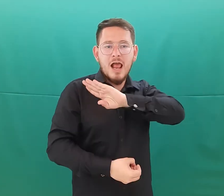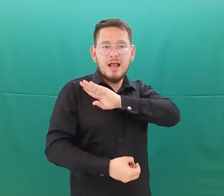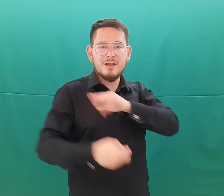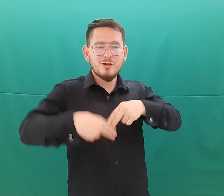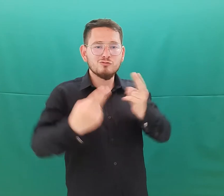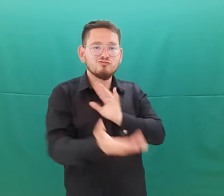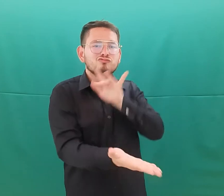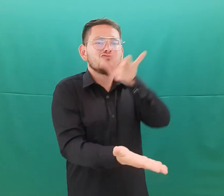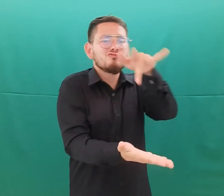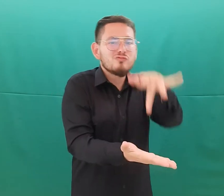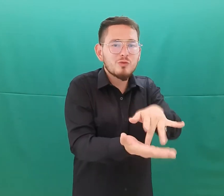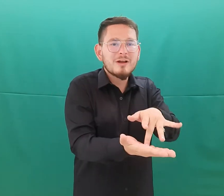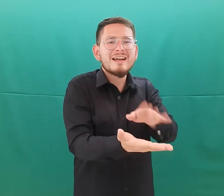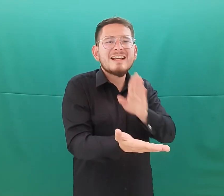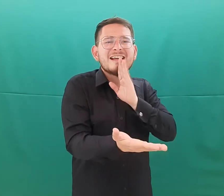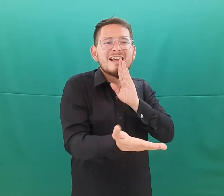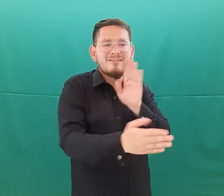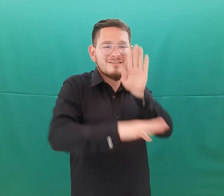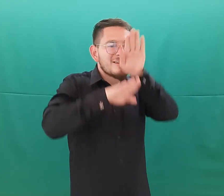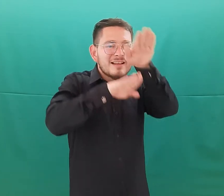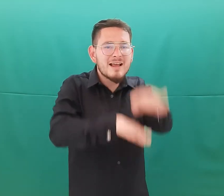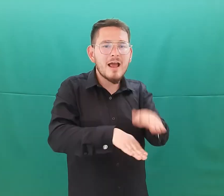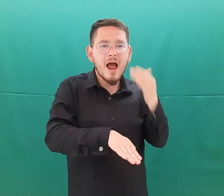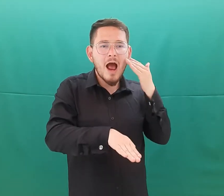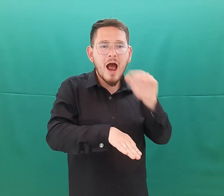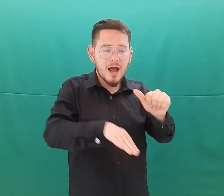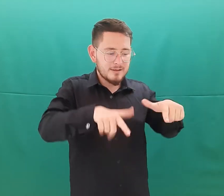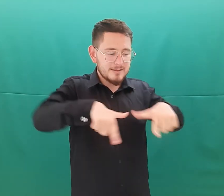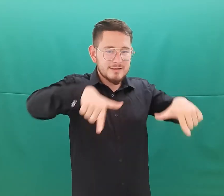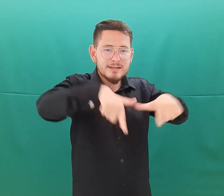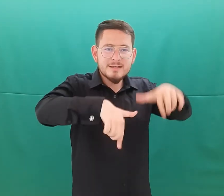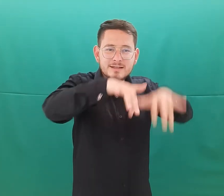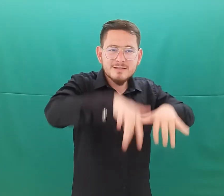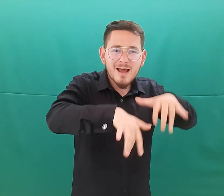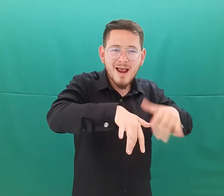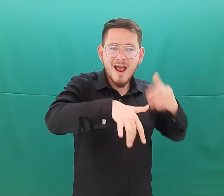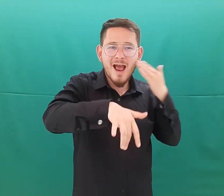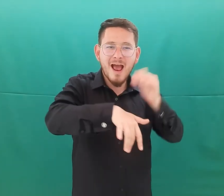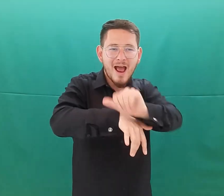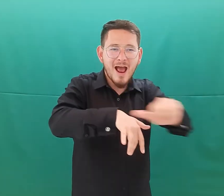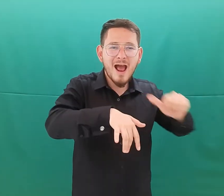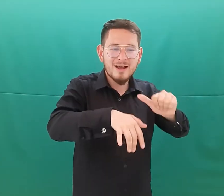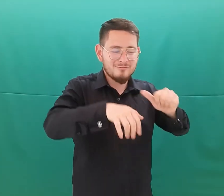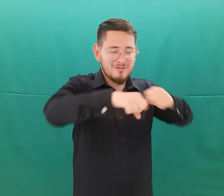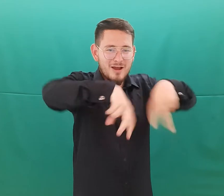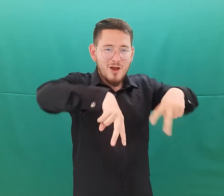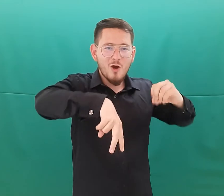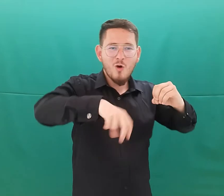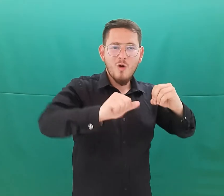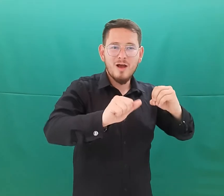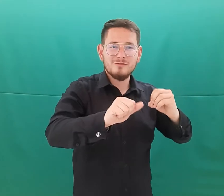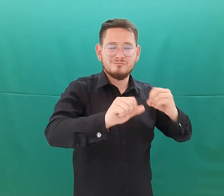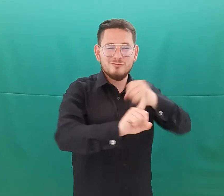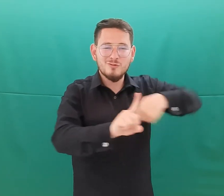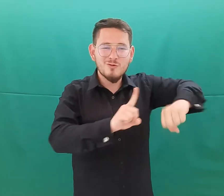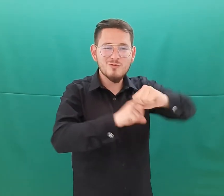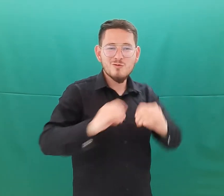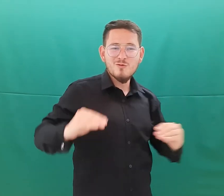de la Secretaria de la Mujer, Equidad de Género y Desarrollo Social, Diana Reina, recibió de manos de la vicepresidente de la República